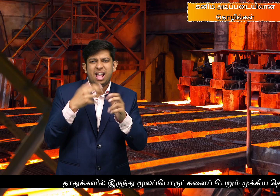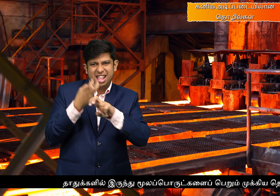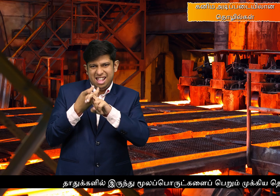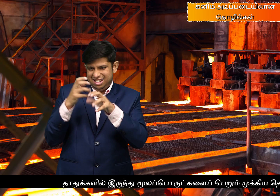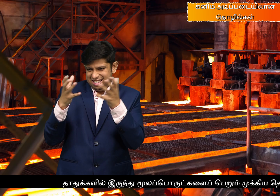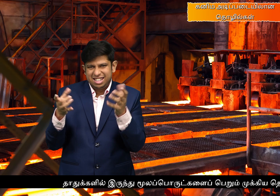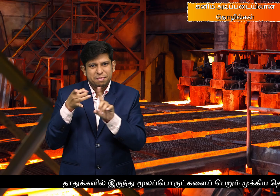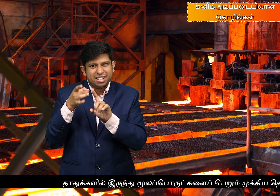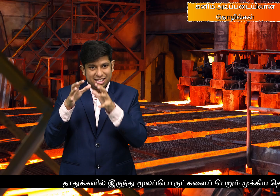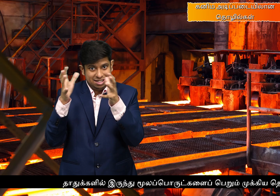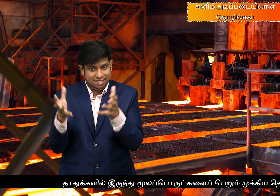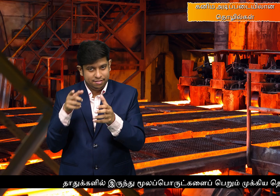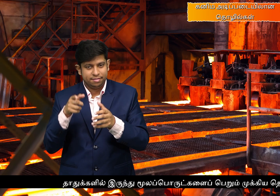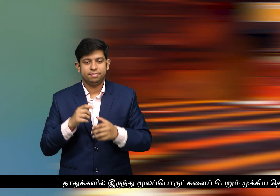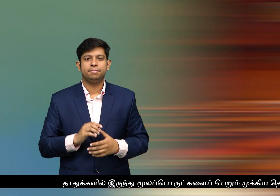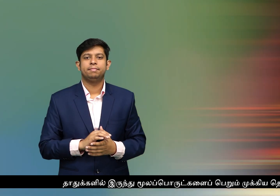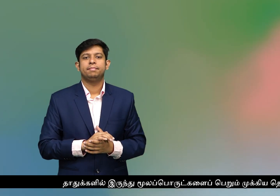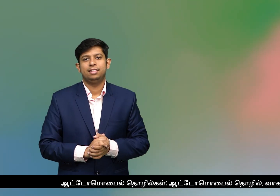முக்கிய தொழில்கள்.